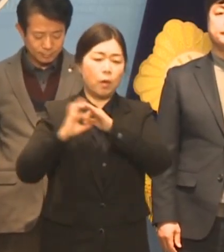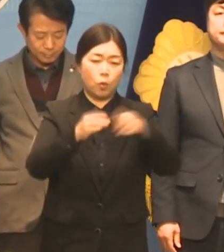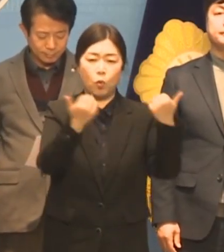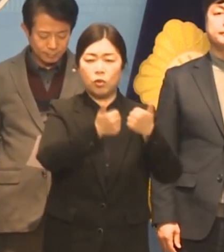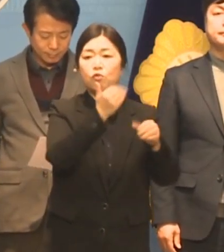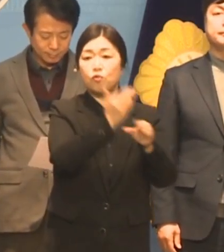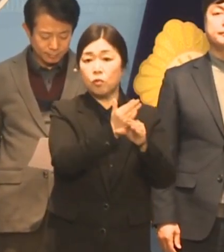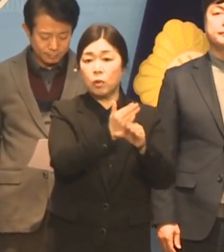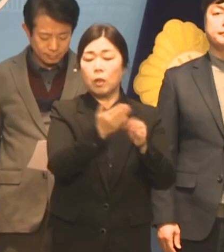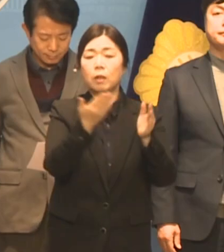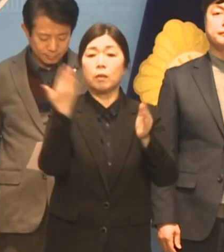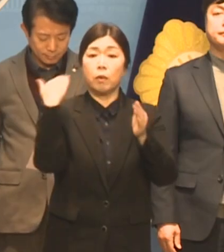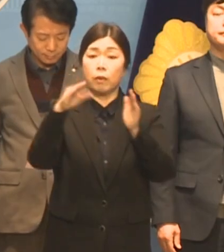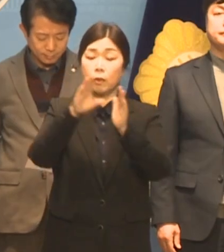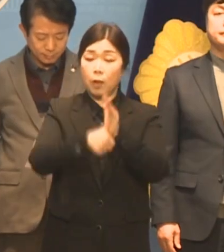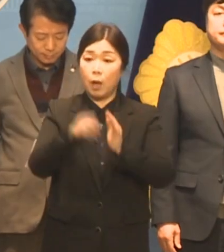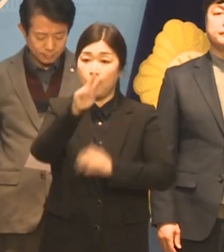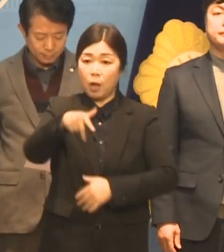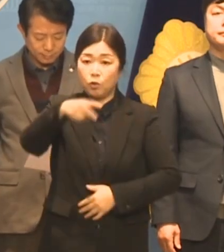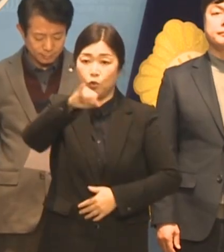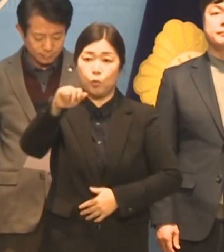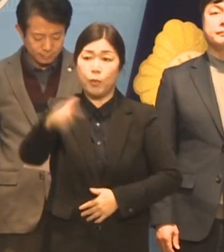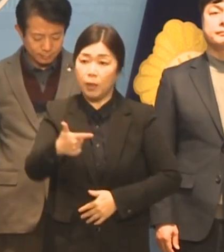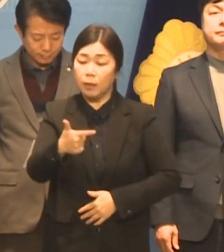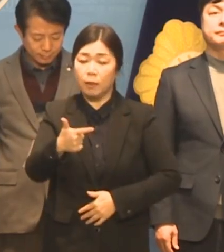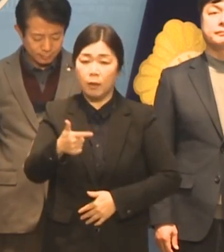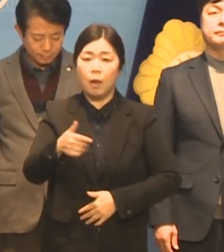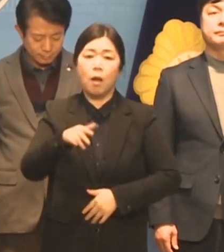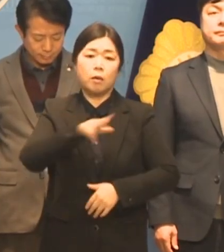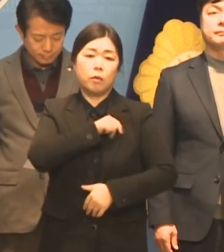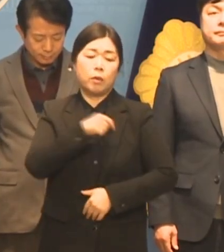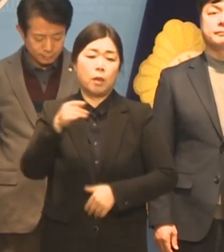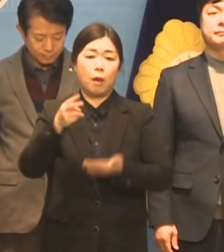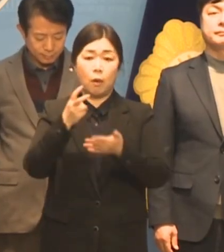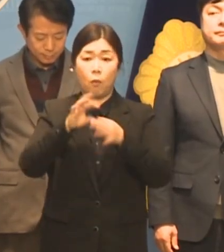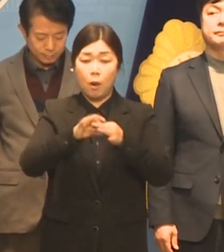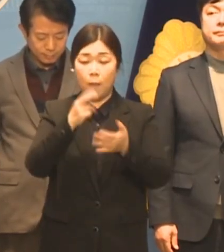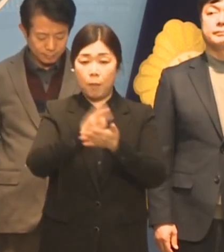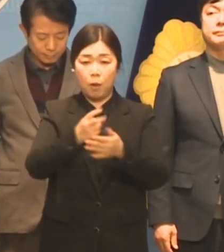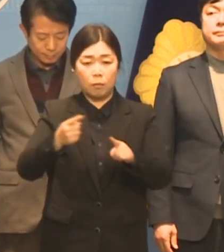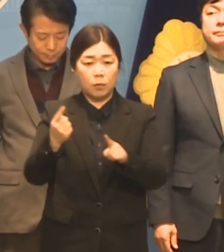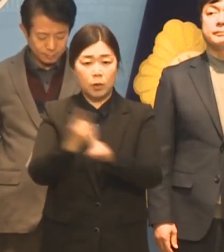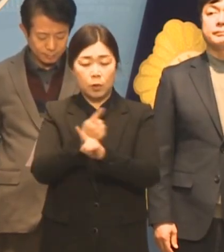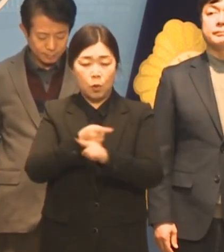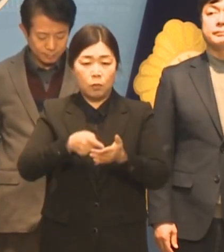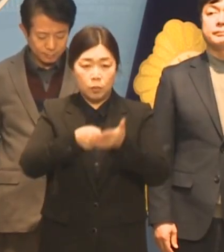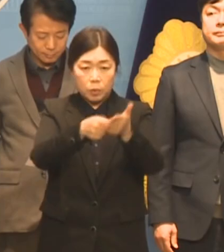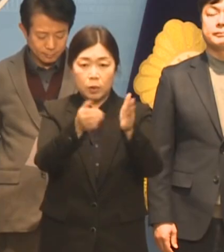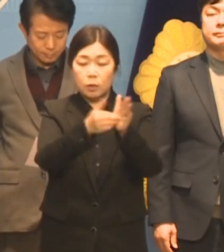여러 의원님들이 관련 법안을 발의한 바 있고 그 당시에 논의가 충분하지 못했습니다.